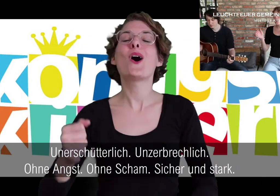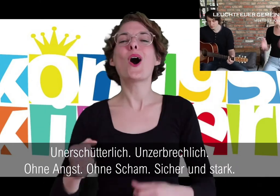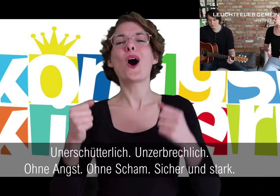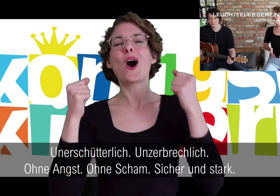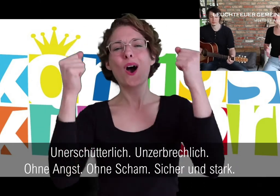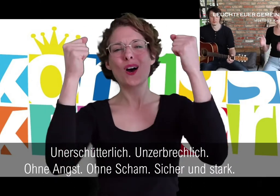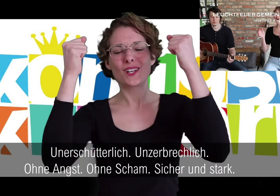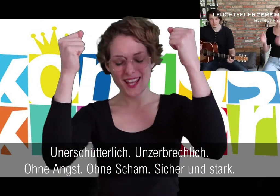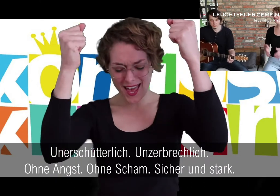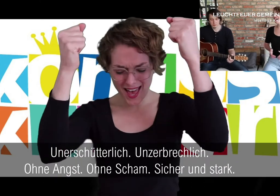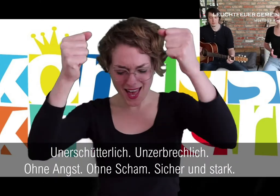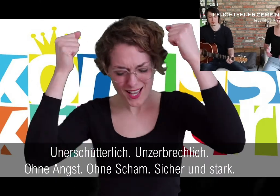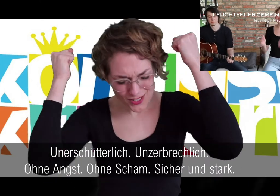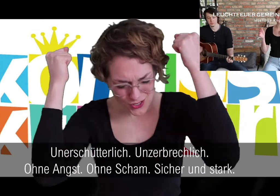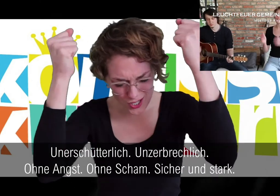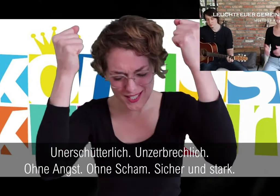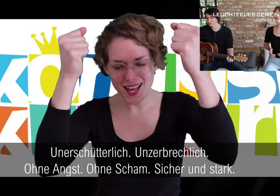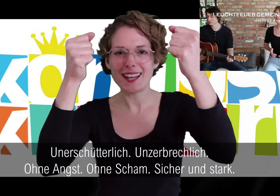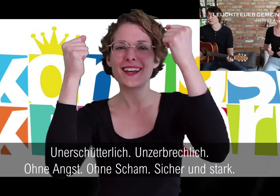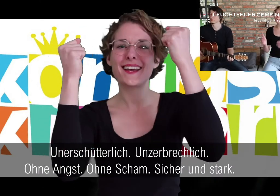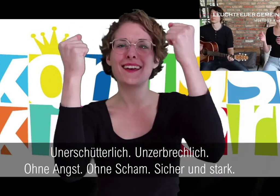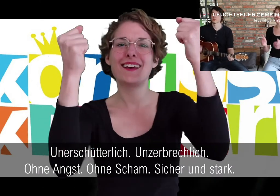stark.